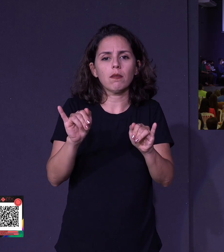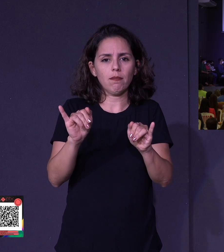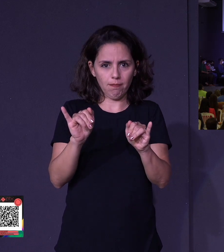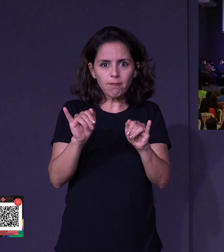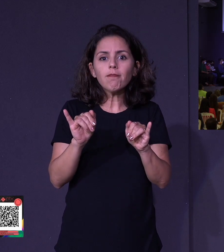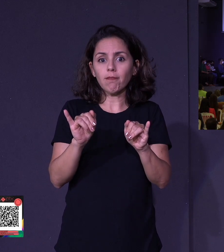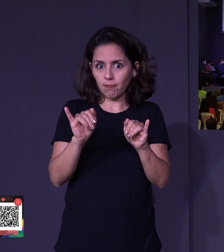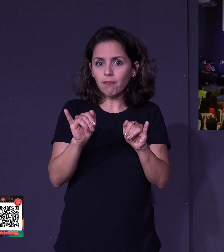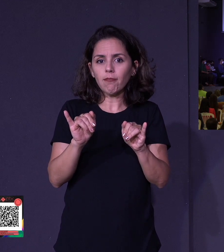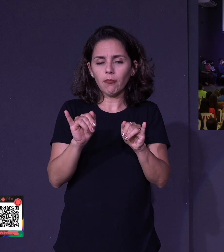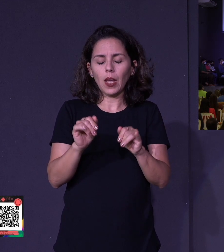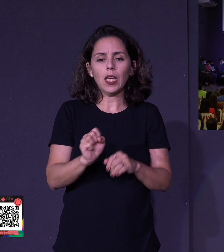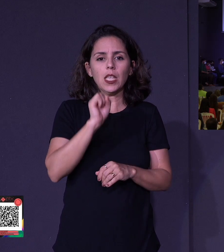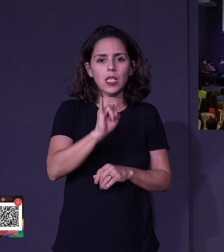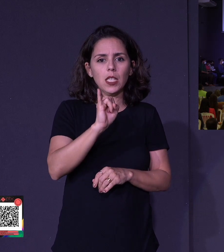Deus te deu um menino,